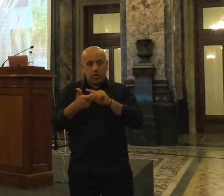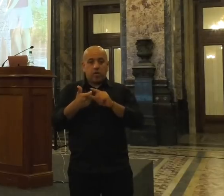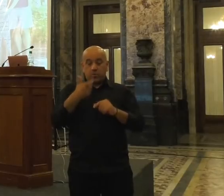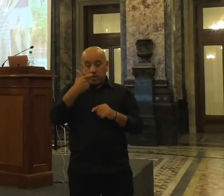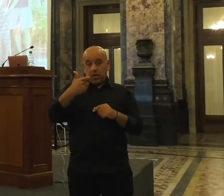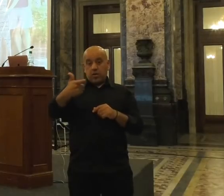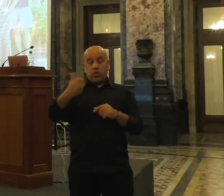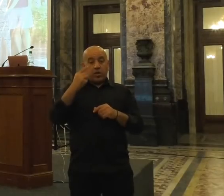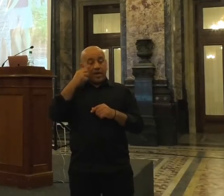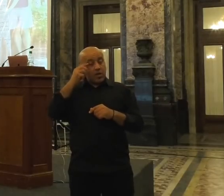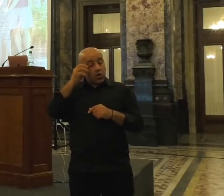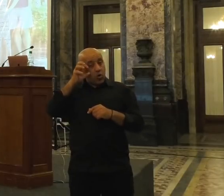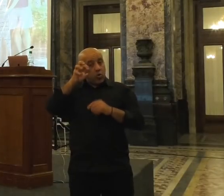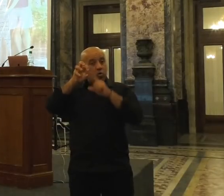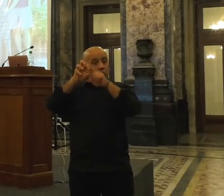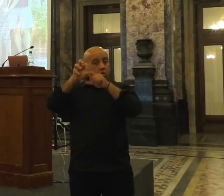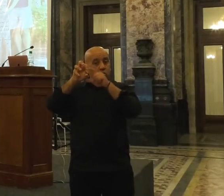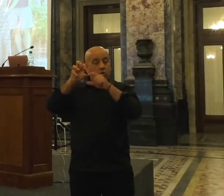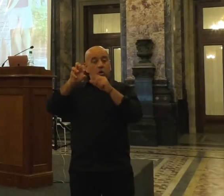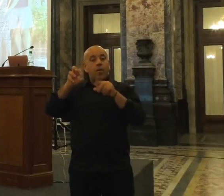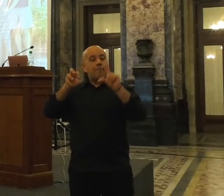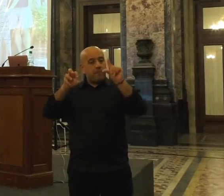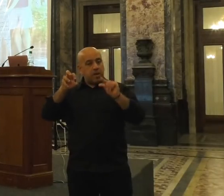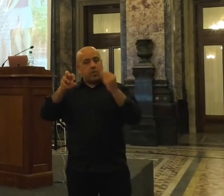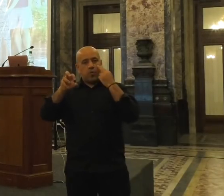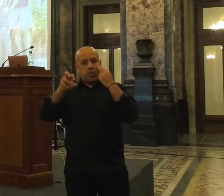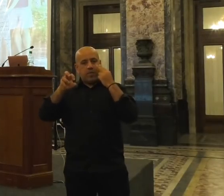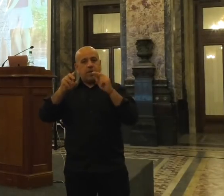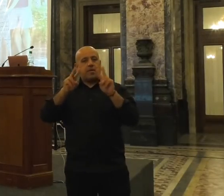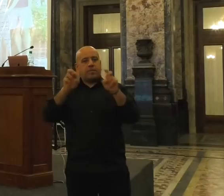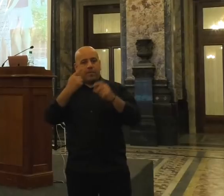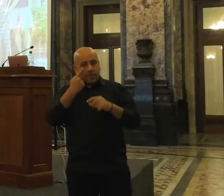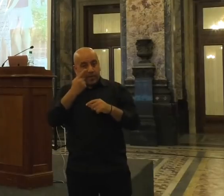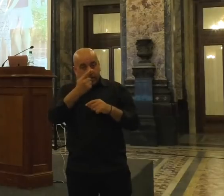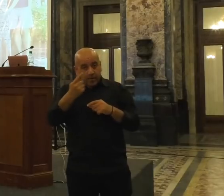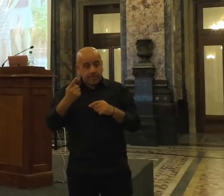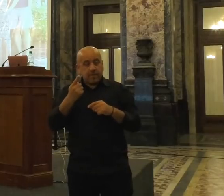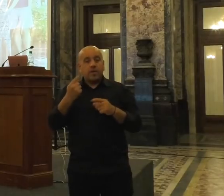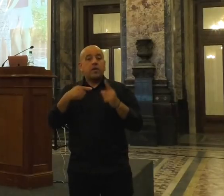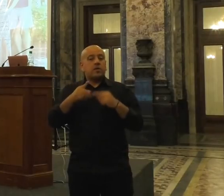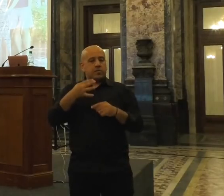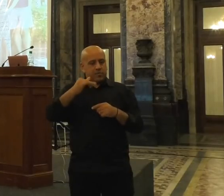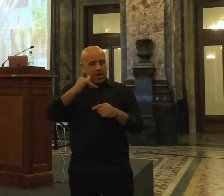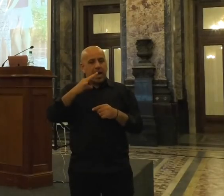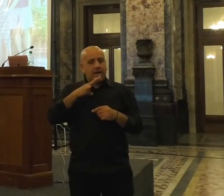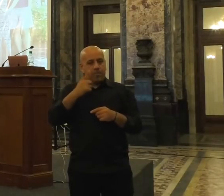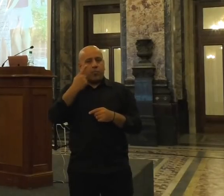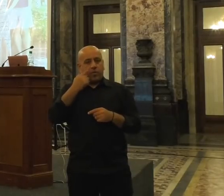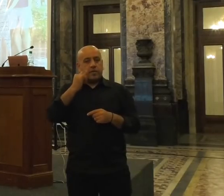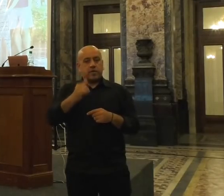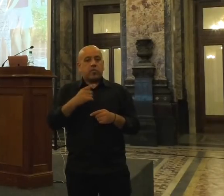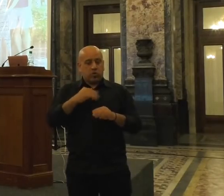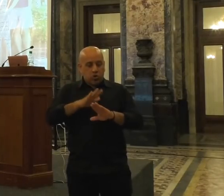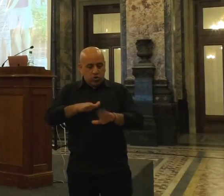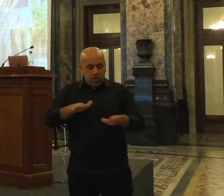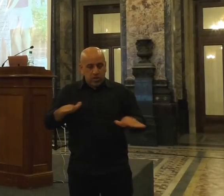los músculos, cambia el ajuste y tenemos menos problemas de visión. Entonces, por un lado, totalmente comprobado que mientras más tiempo están los